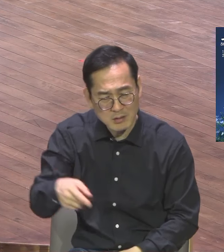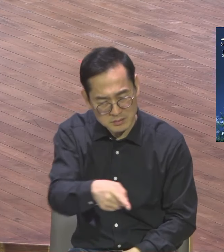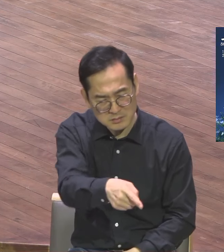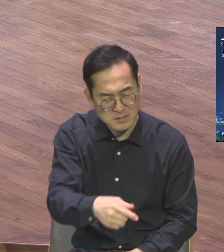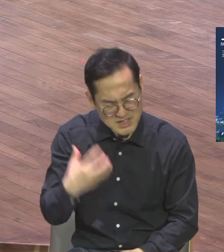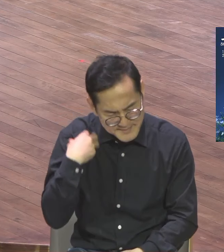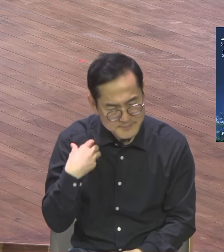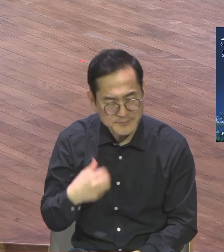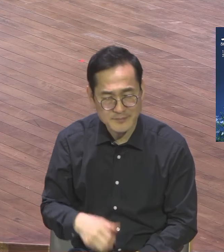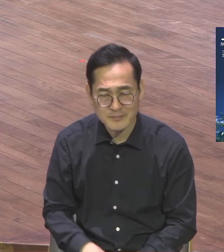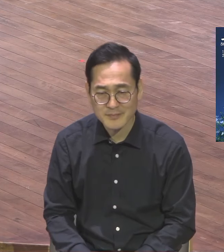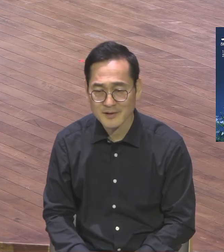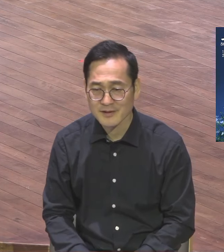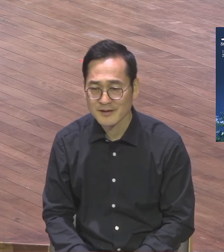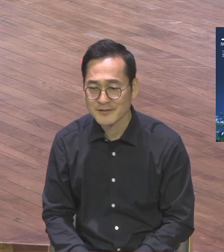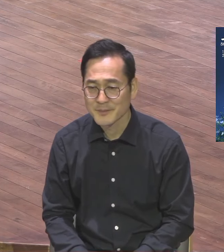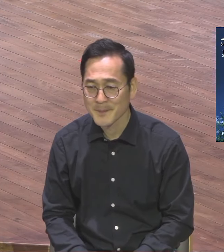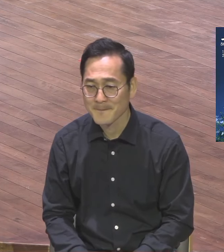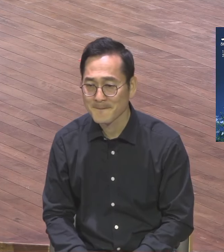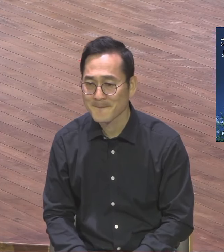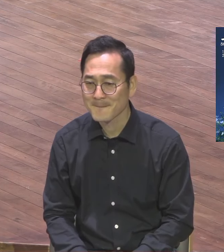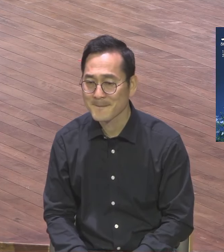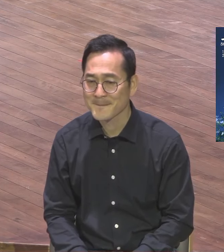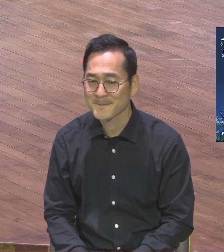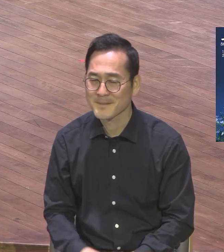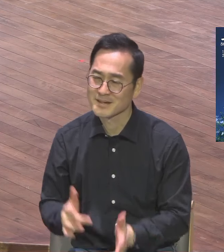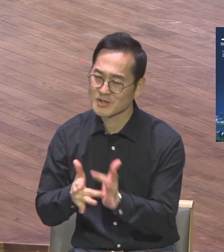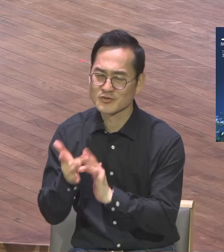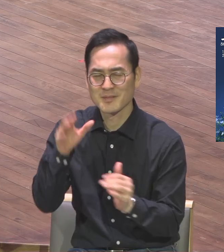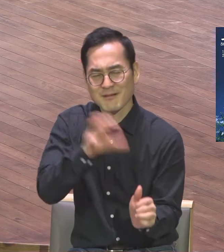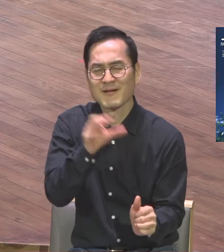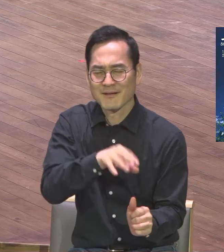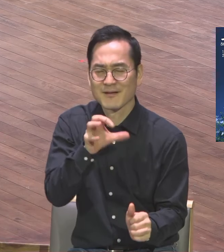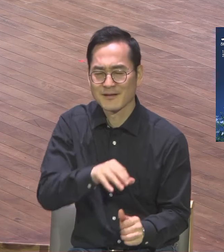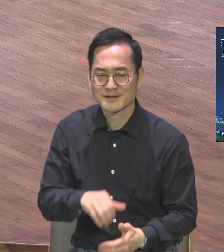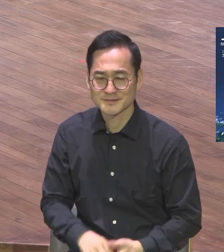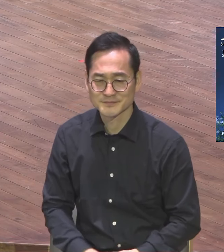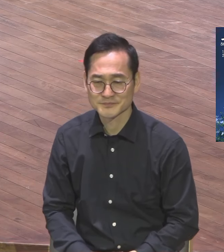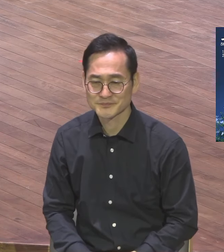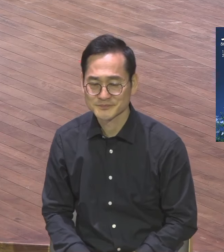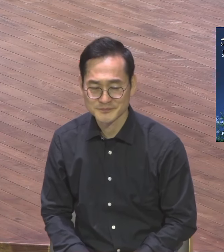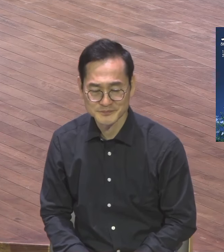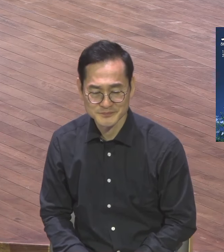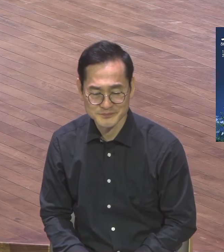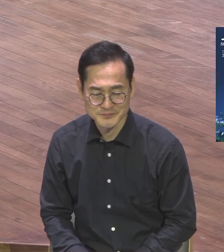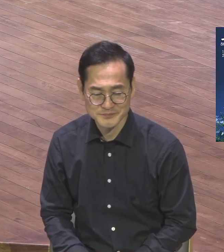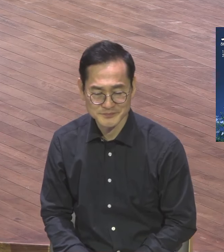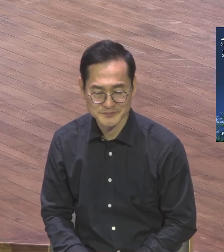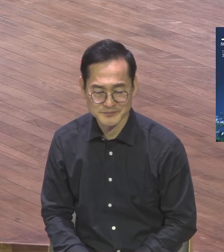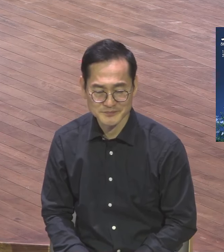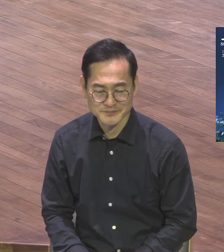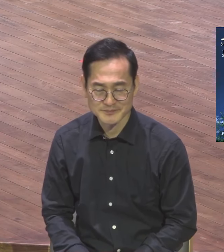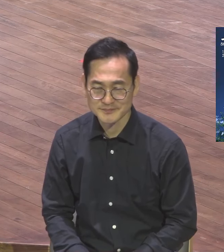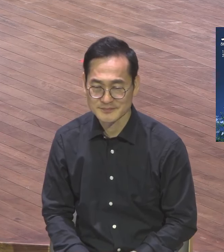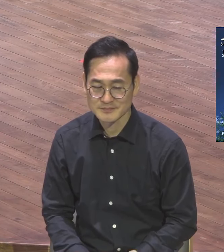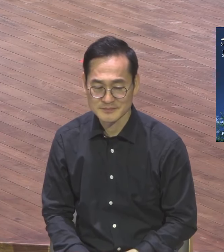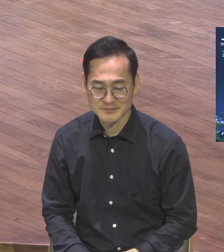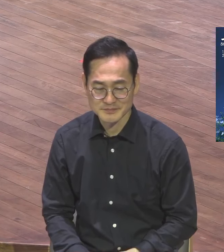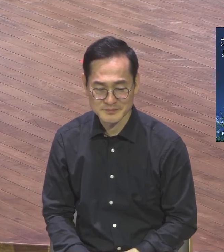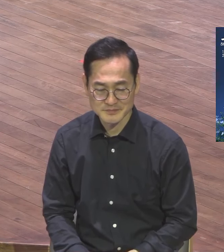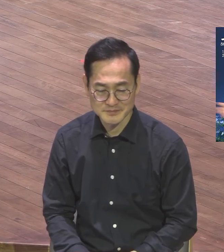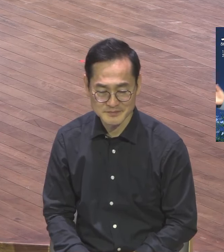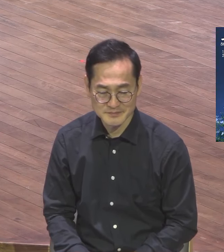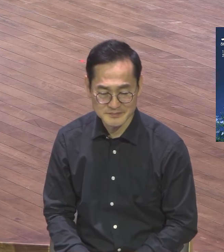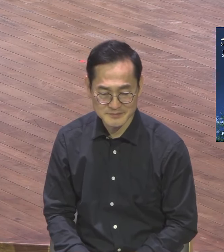그러니까 담임 목사가 안 되면 그걸 몰라. 이 교육자 하면서 지 마음에 안 들면 막 이렇게 내칠 수 있어요.